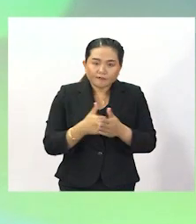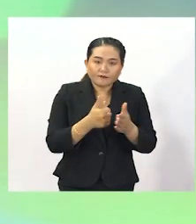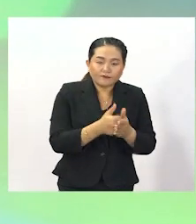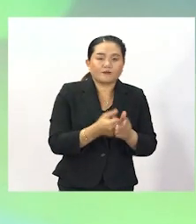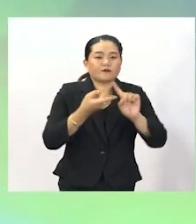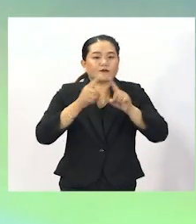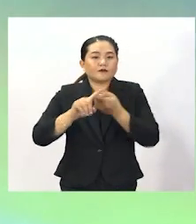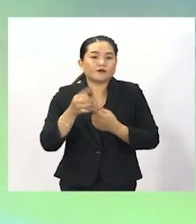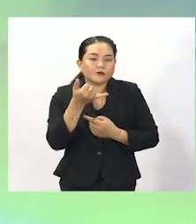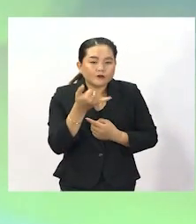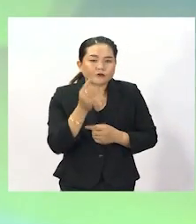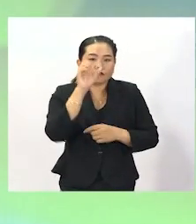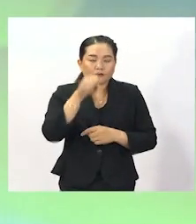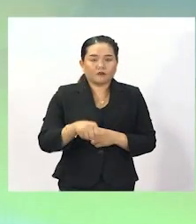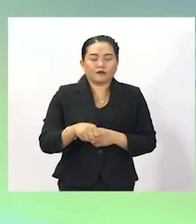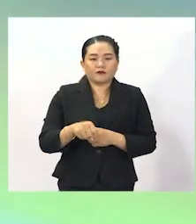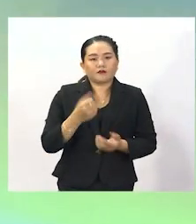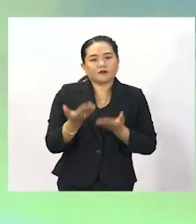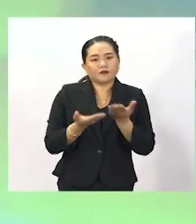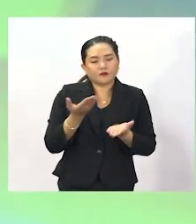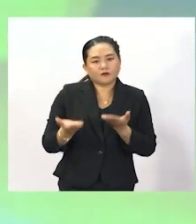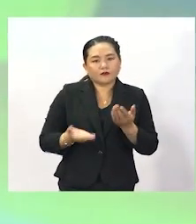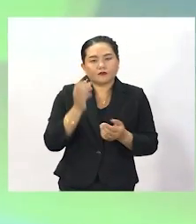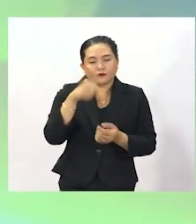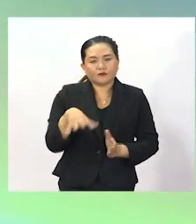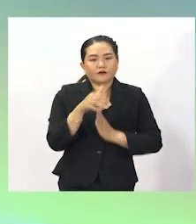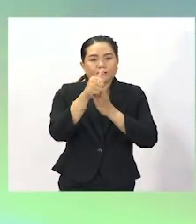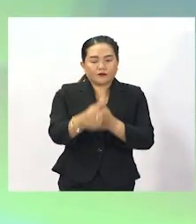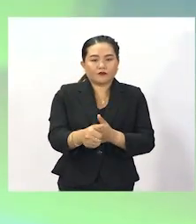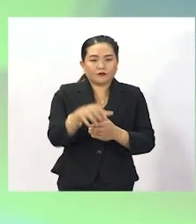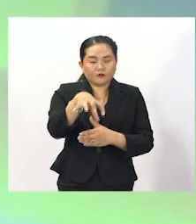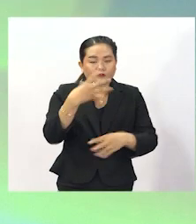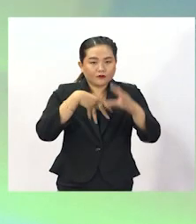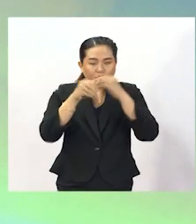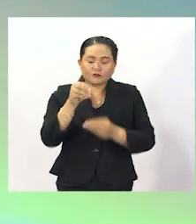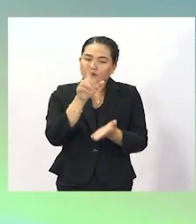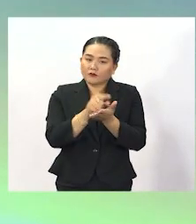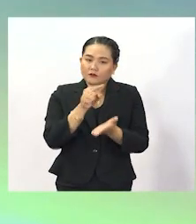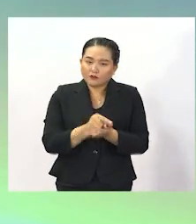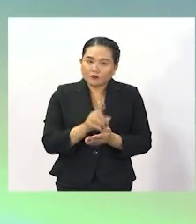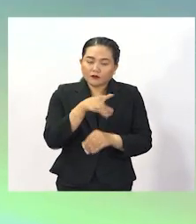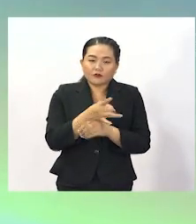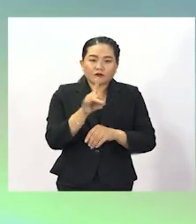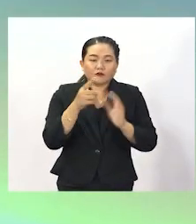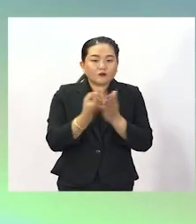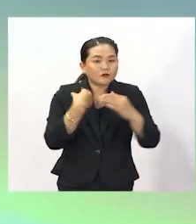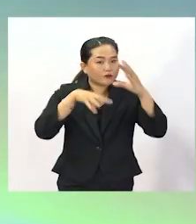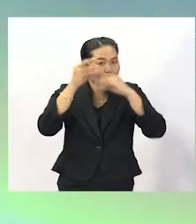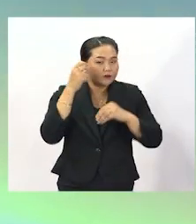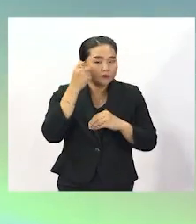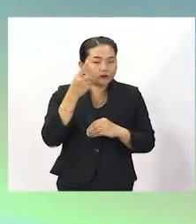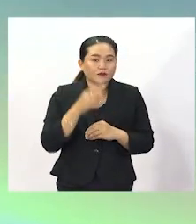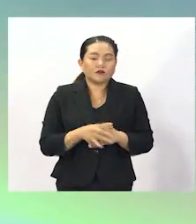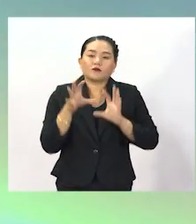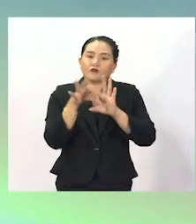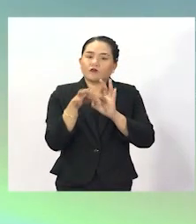តាមលេខទូរស័ព្ទតាមអីក្រែងលោកបងប្អូនអាចនឹងបញ្ជូនពួកគាត់មកព្រោះឯងសំខាន់ណានៅពេលដែលពួកគាត់បានរៀនសូត្រចេះដឹ